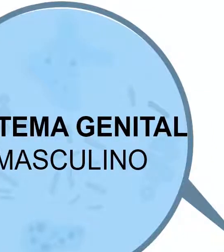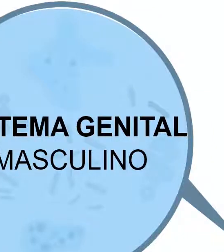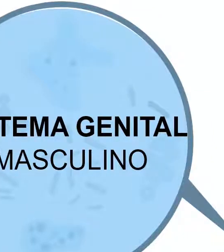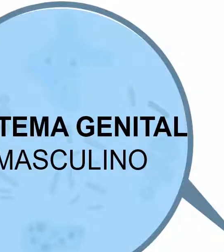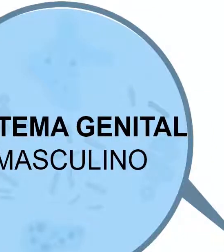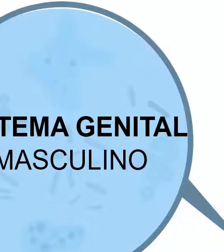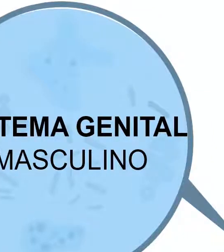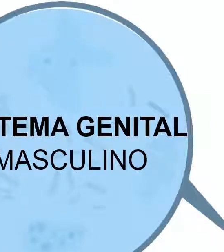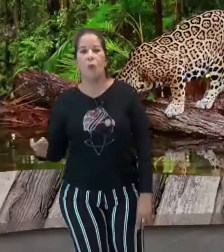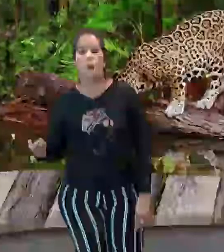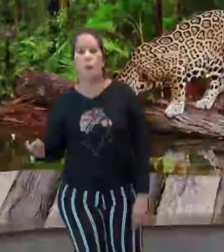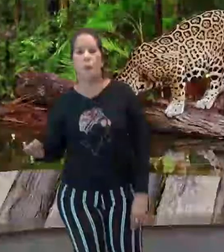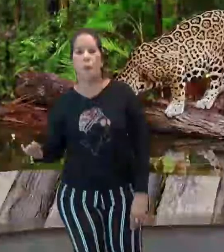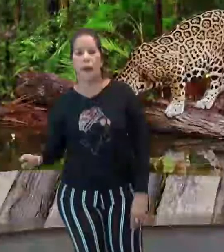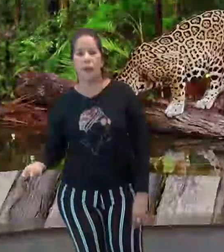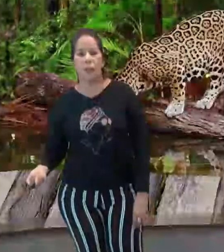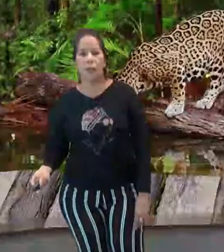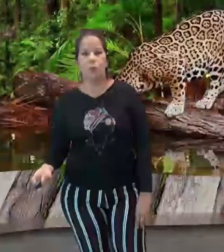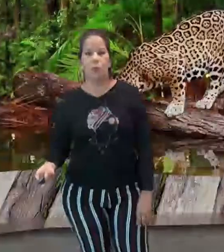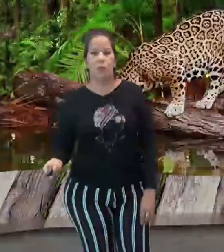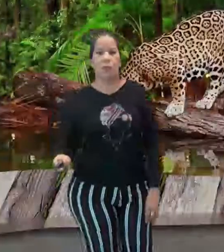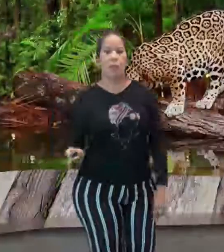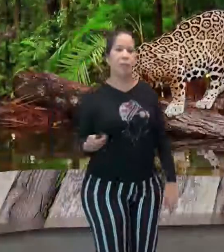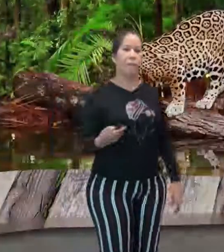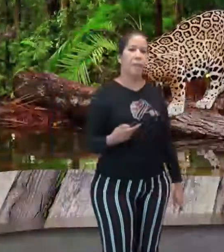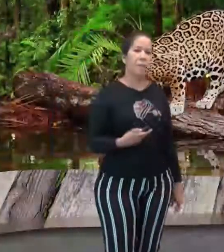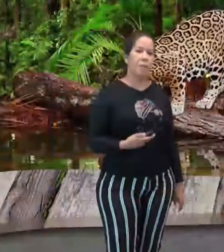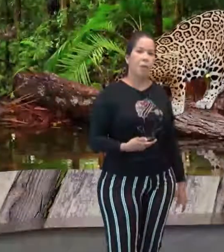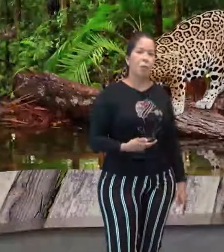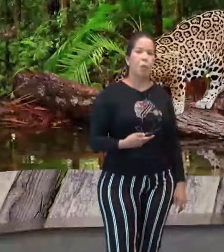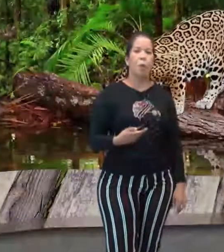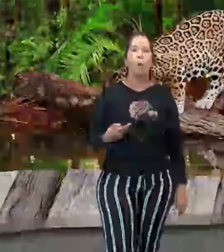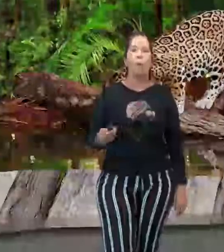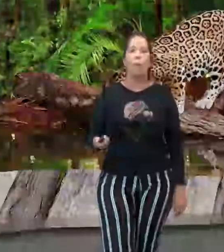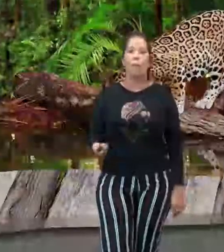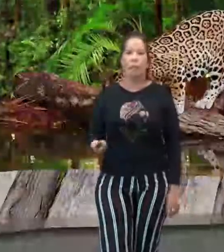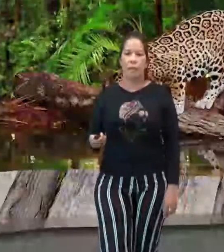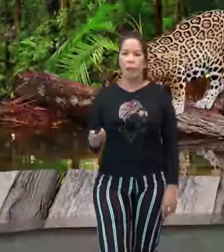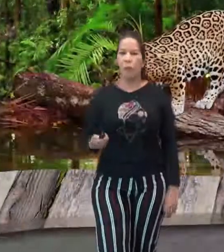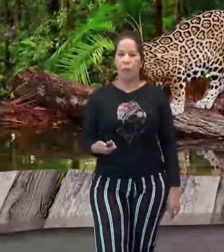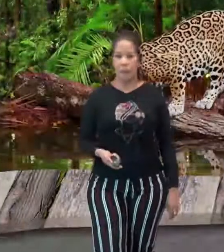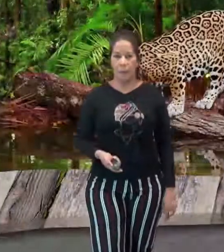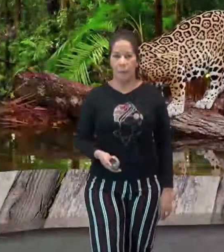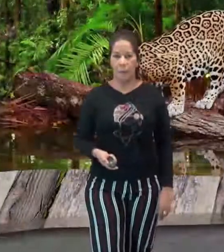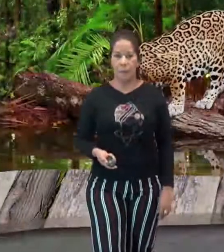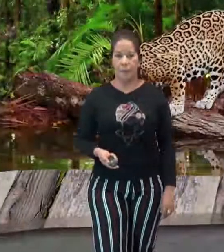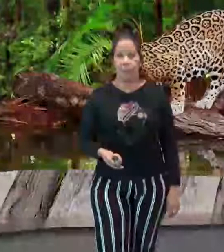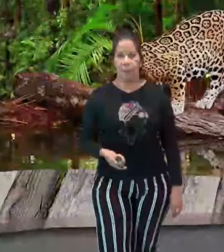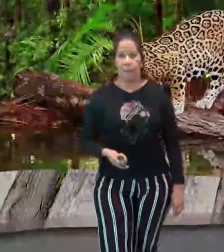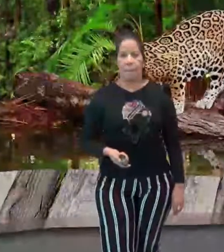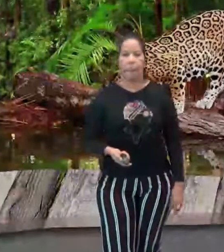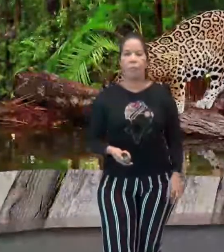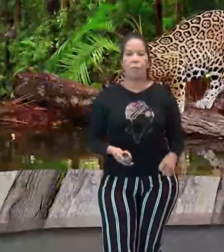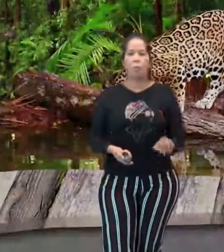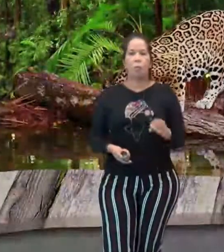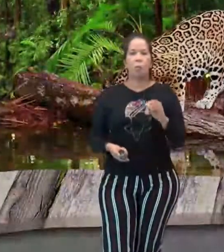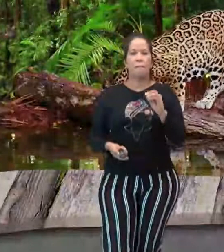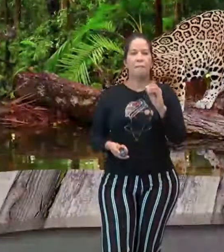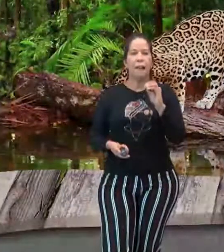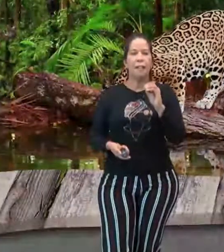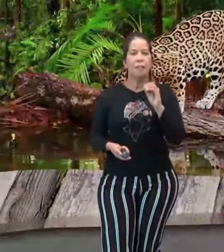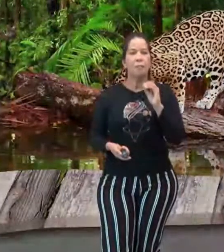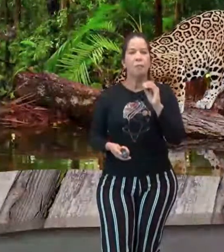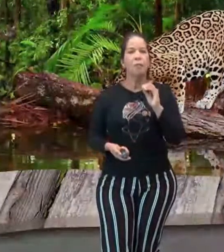vai diferir o macho da fêmea, o homem da mulher? Nós temos